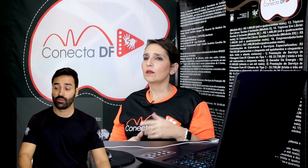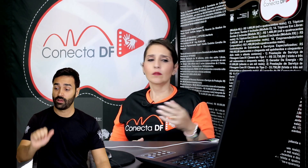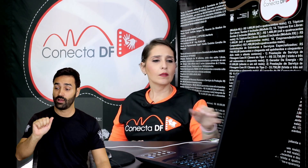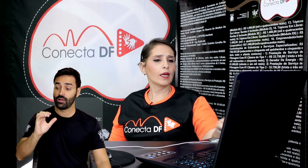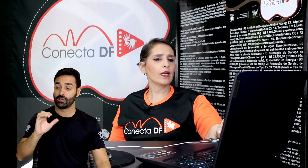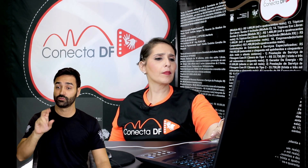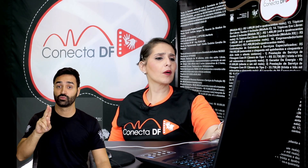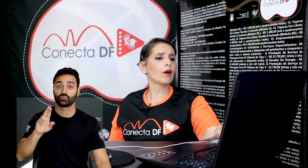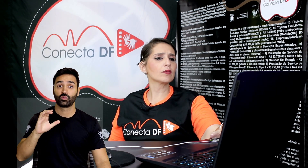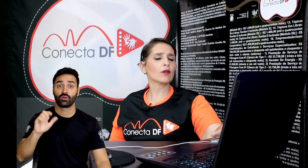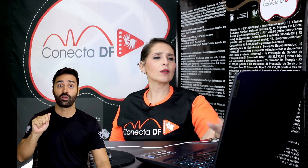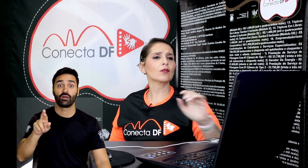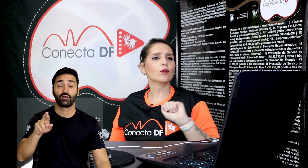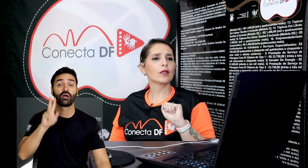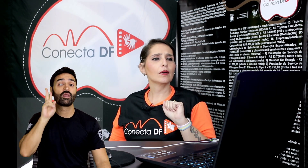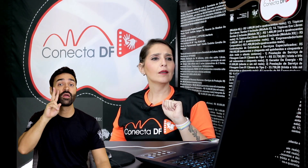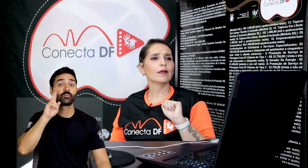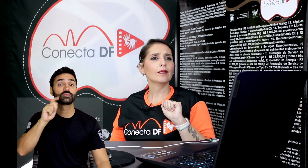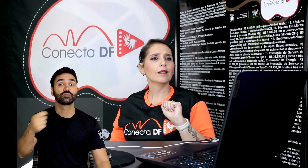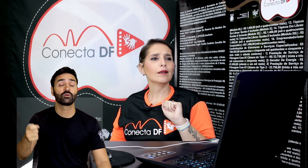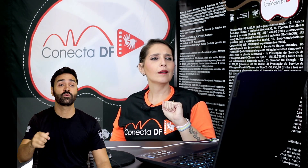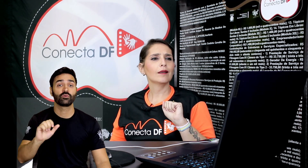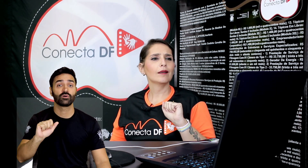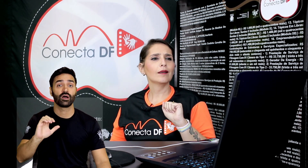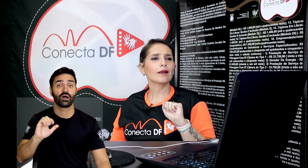Açúcar. Quem lembra qual é o sinal de açúcar?